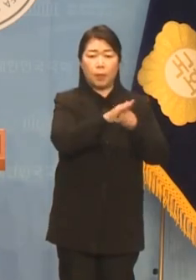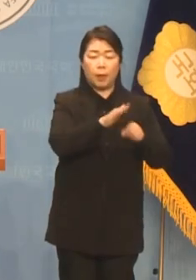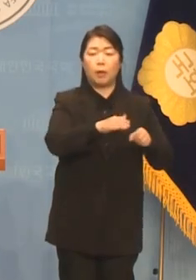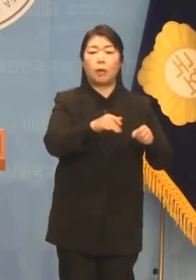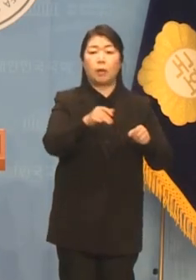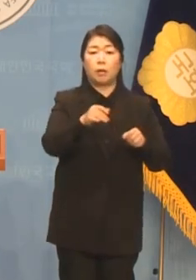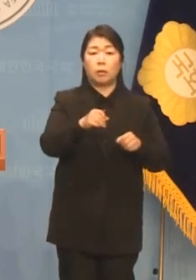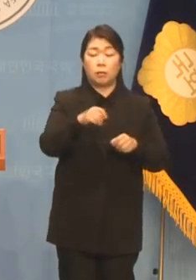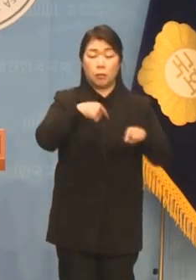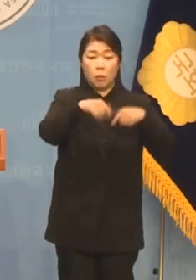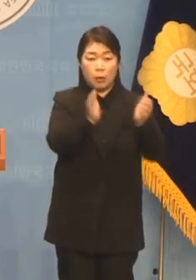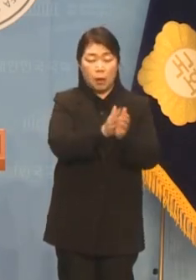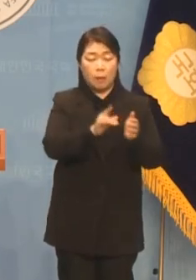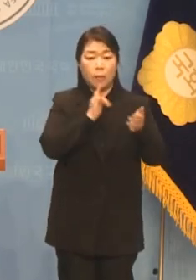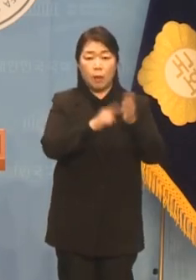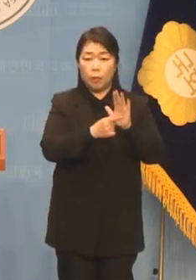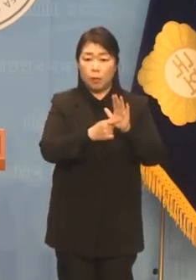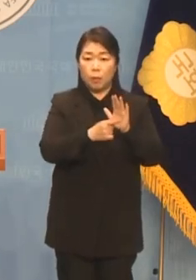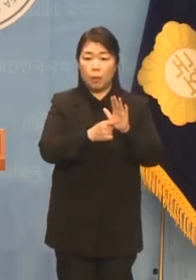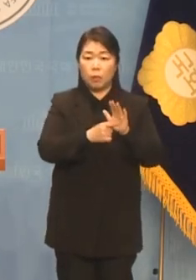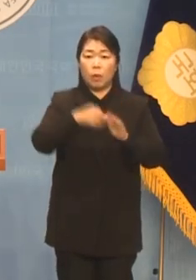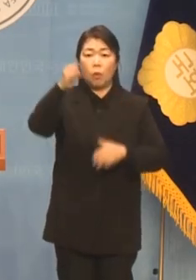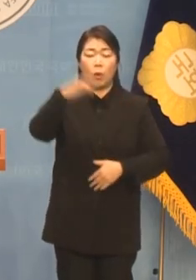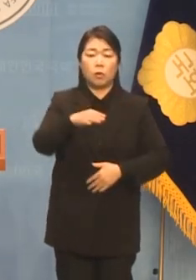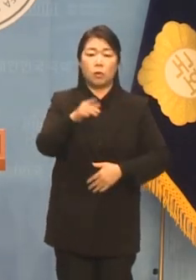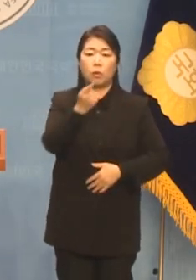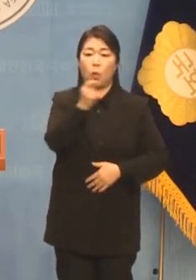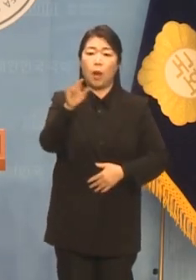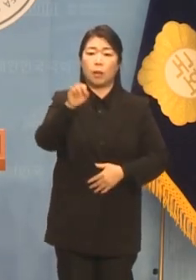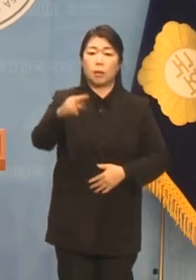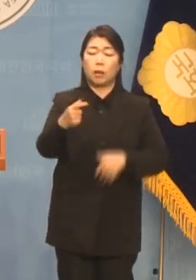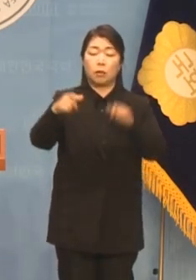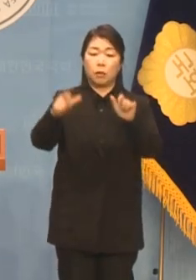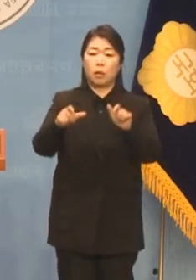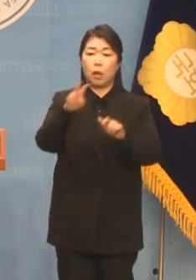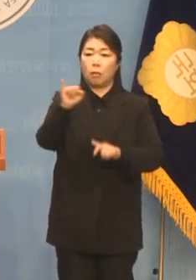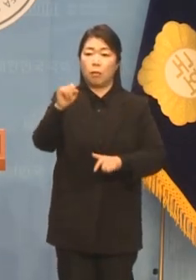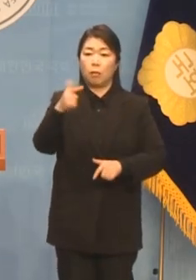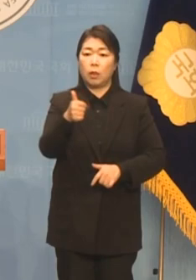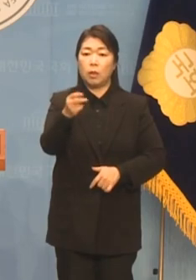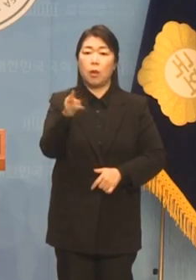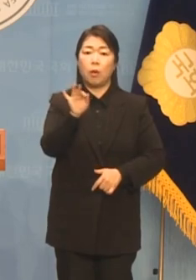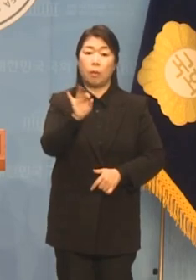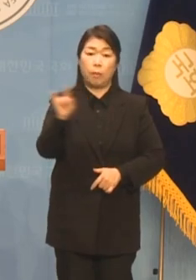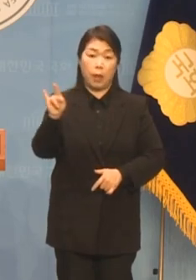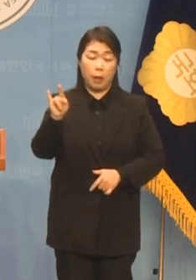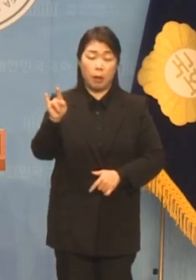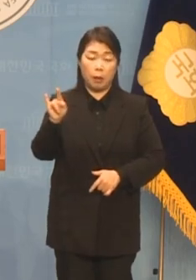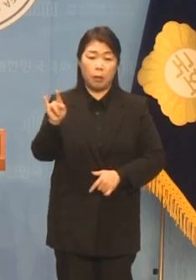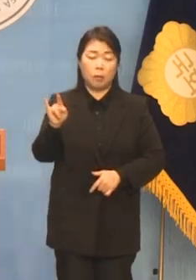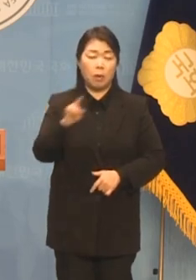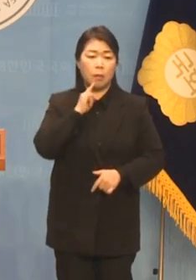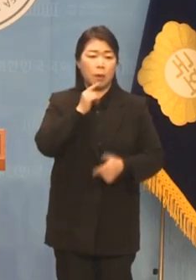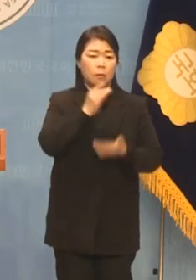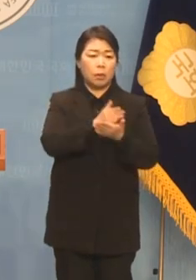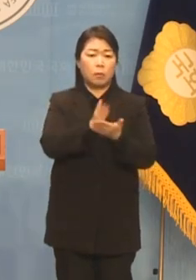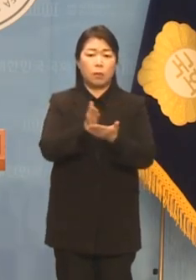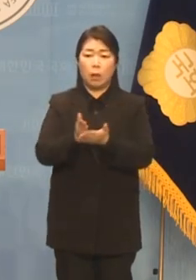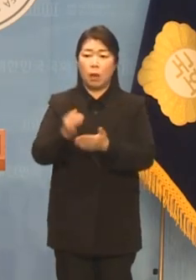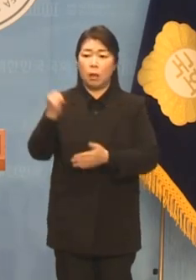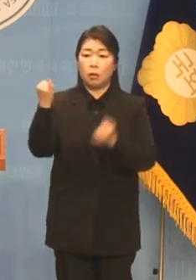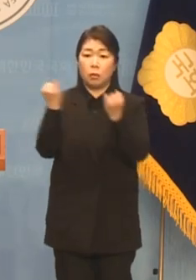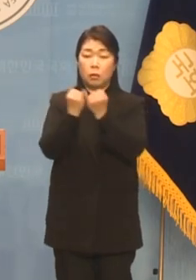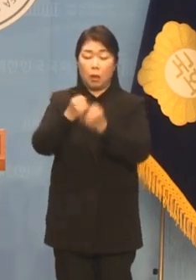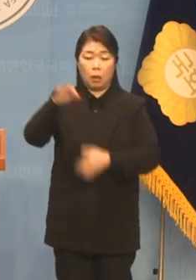광상구 을래 민영배 후보 등 참마 입에 담기 힘든 여성 비하